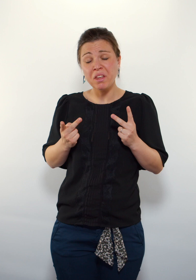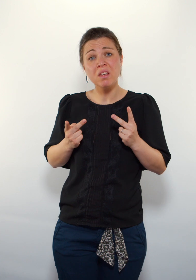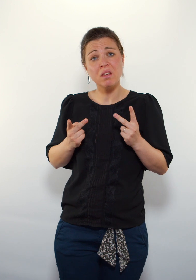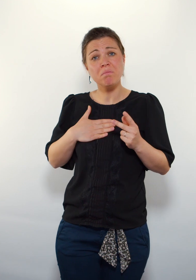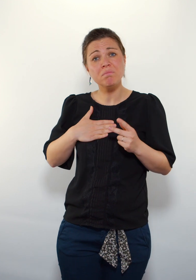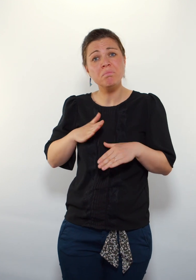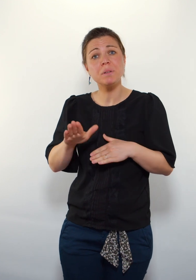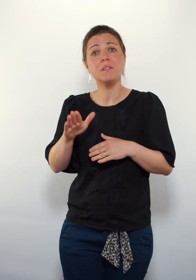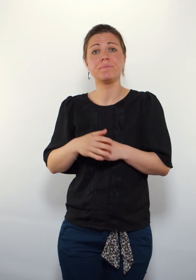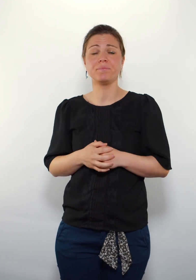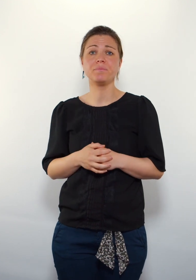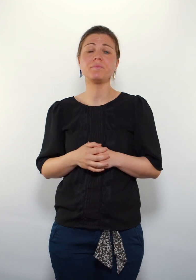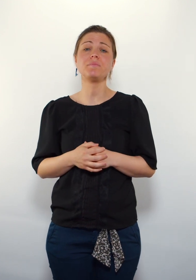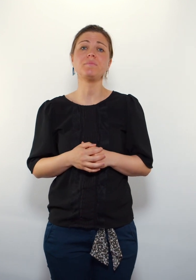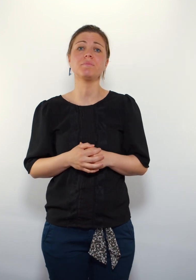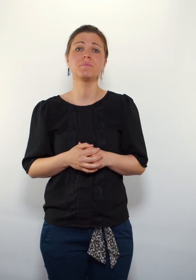ma vie à ce moment-là en tout cas.